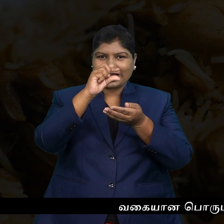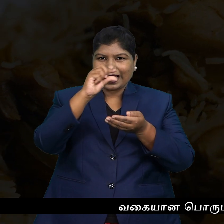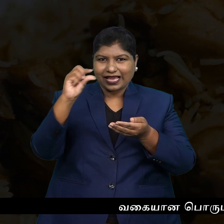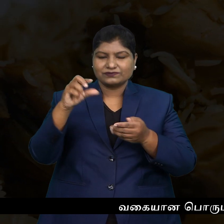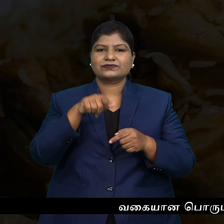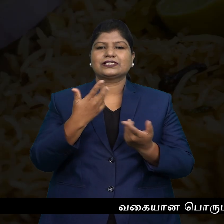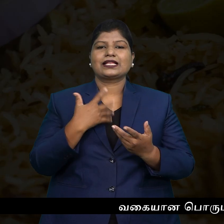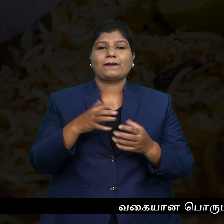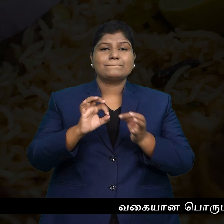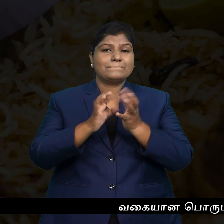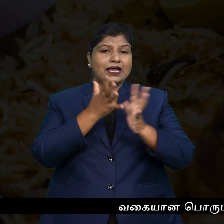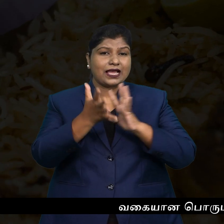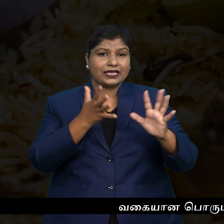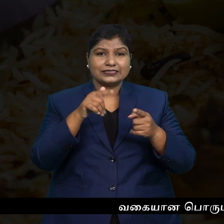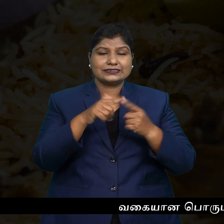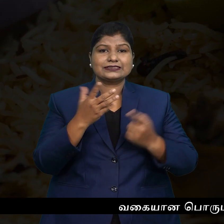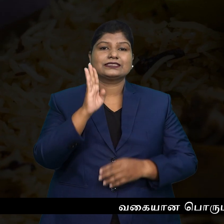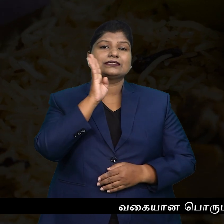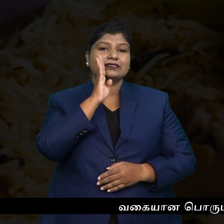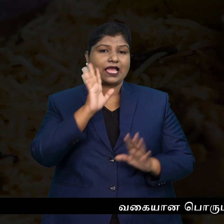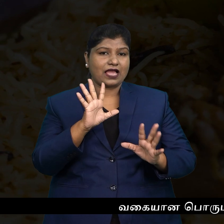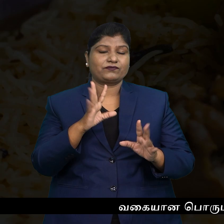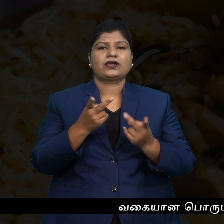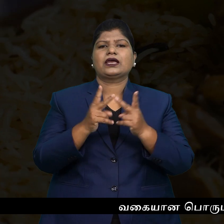வகையான பொருட்களை பயன்படுத்துகிறோம்.